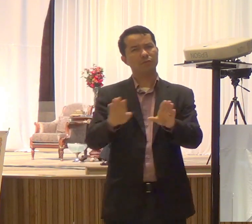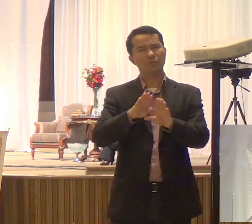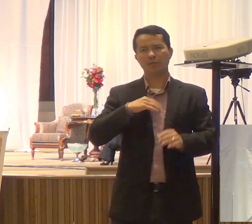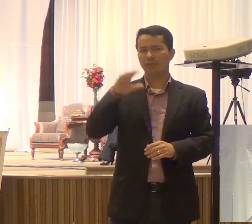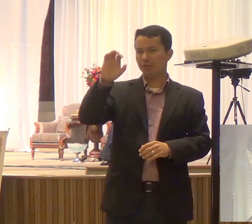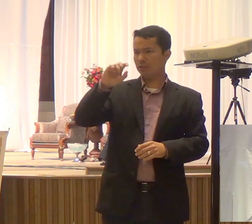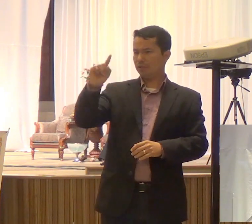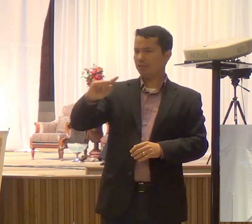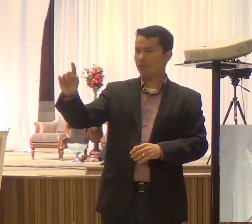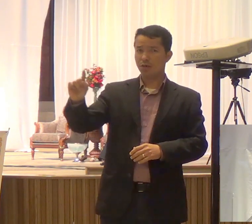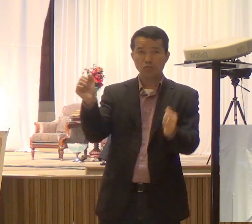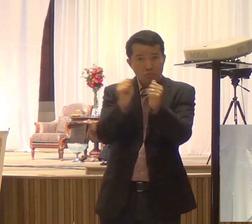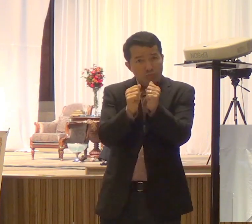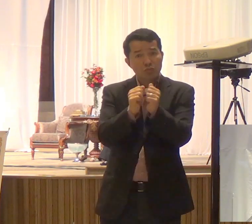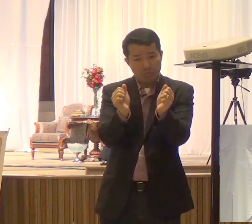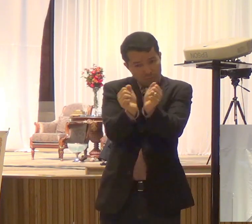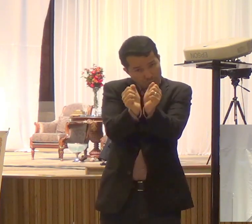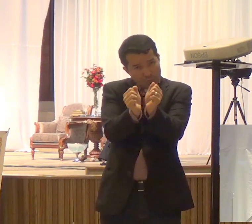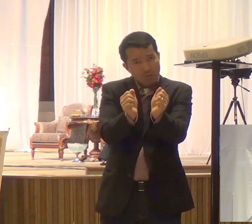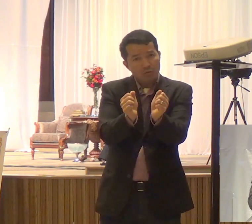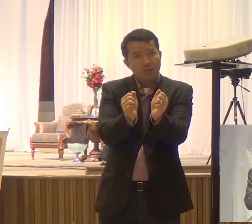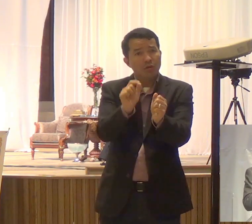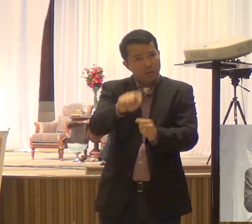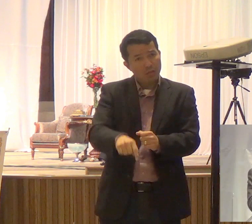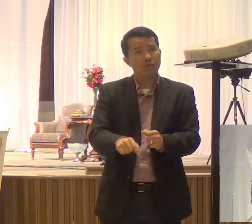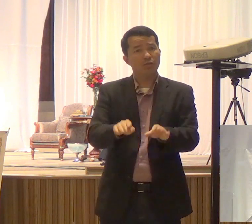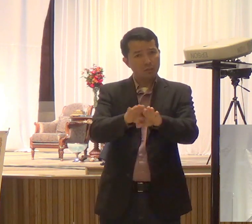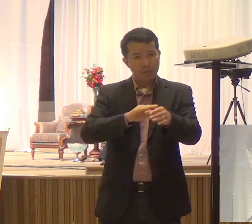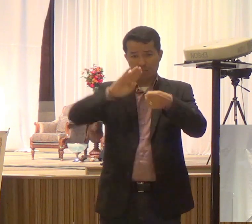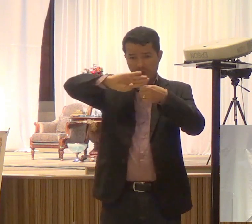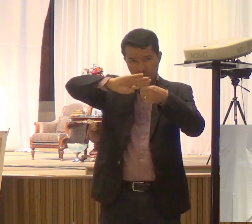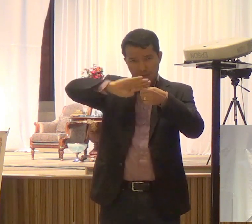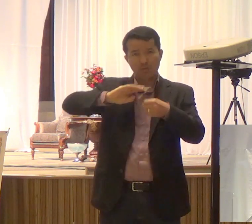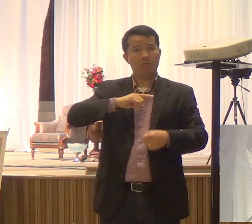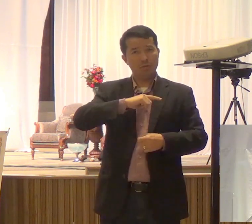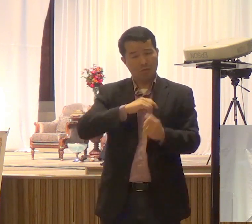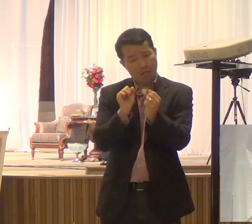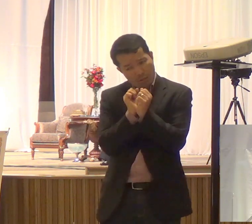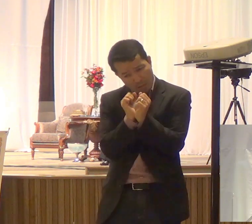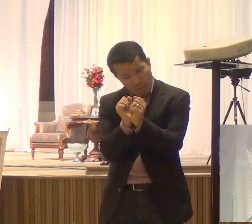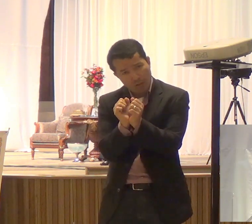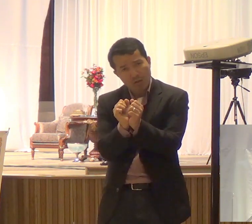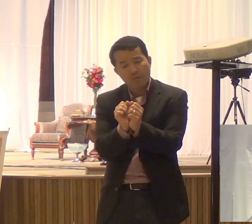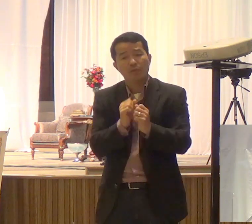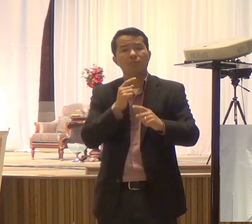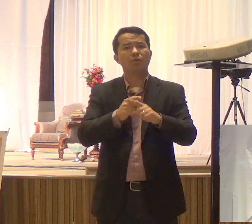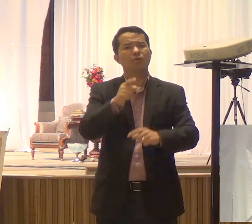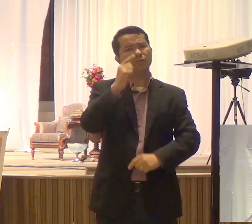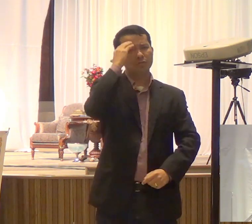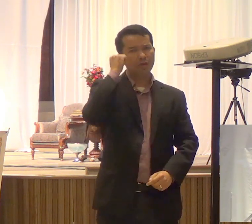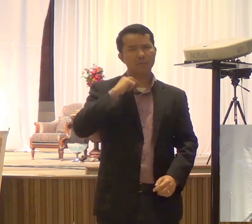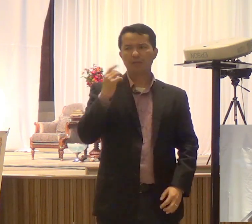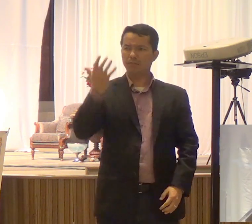Ezequiel escreve, e Ezequiel está lá junto com eles. Ezequiel também vai junto para o exílio, porque quando o